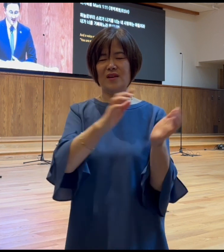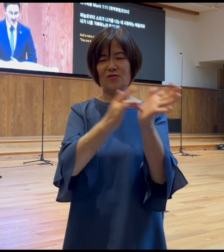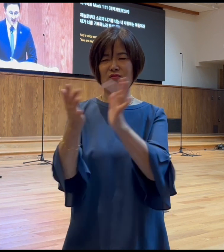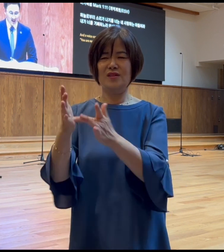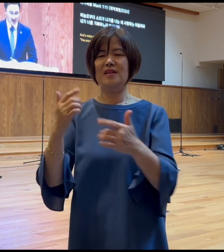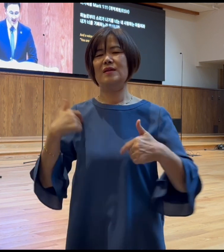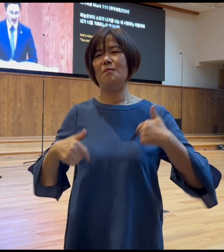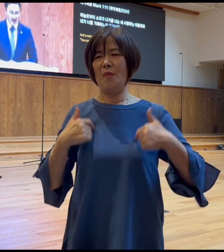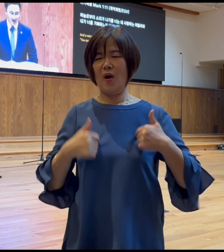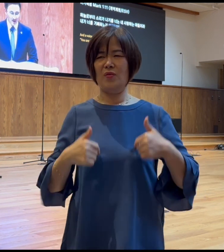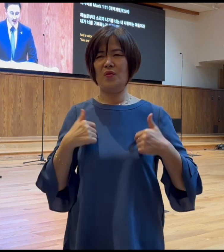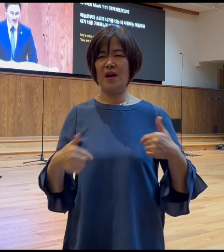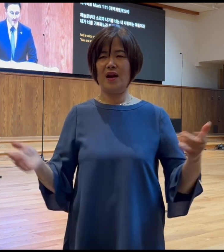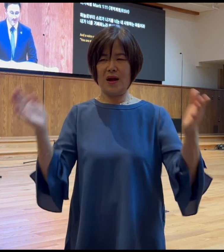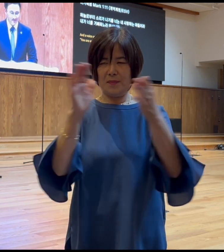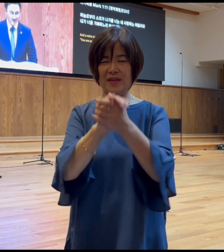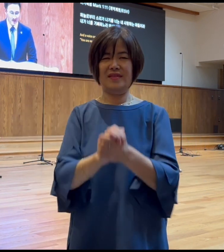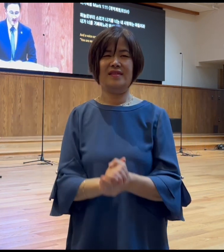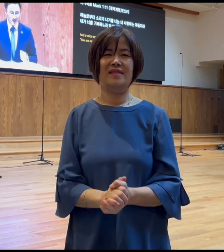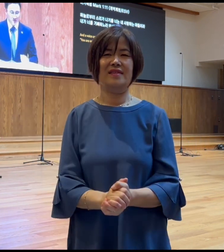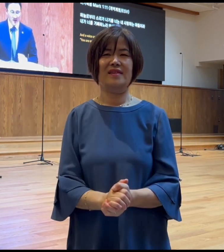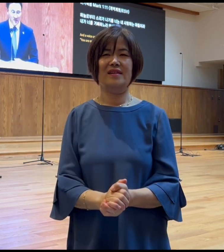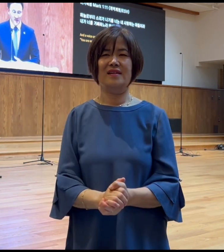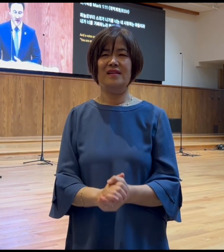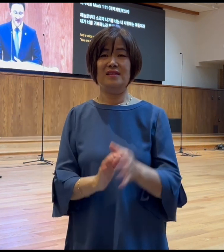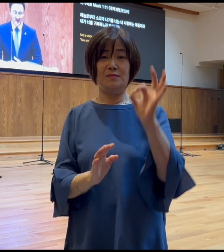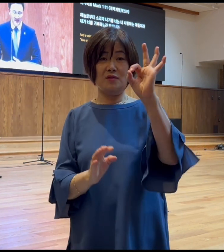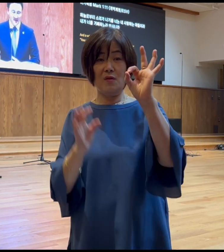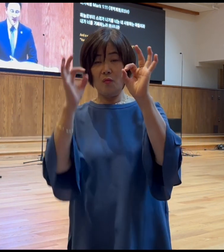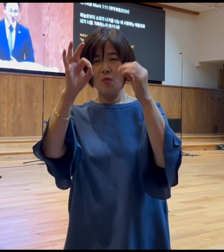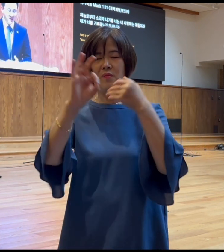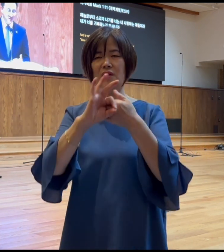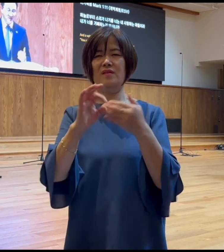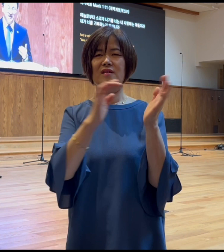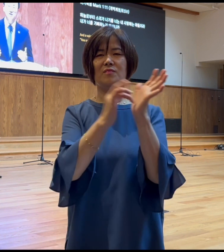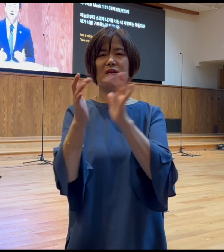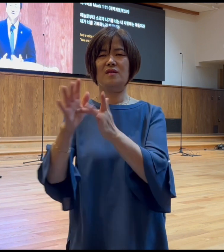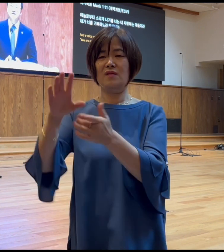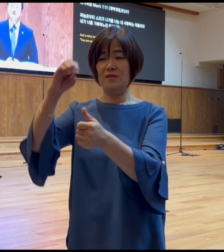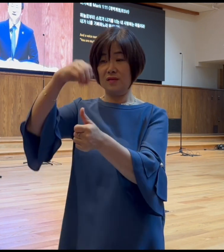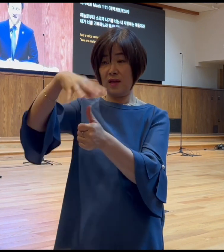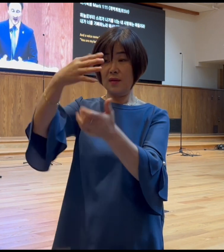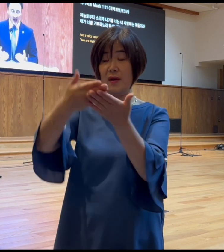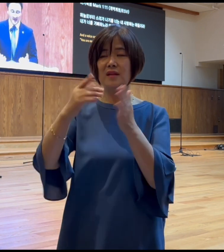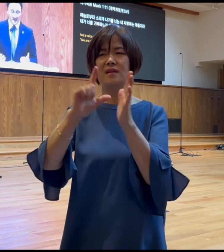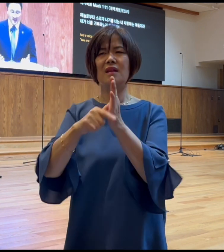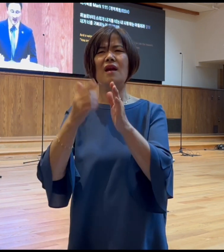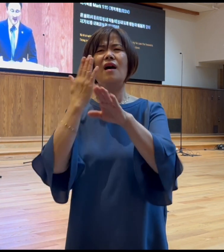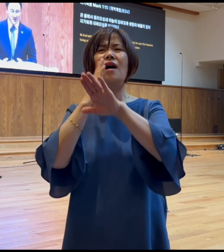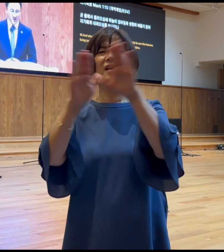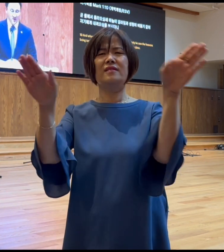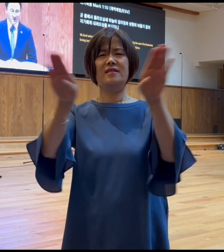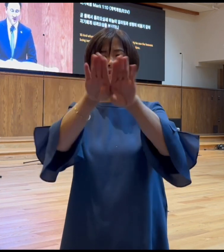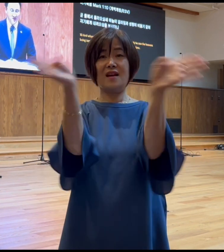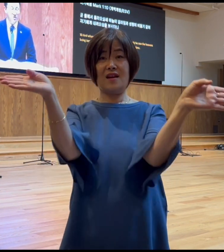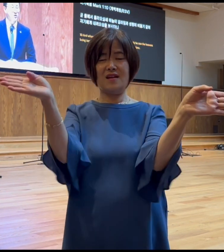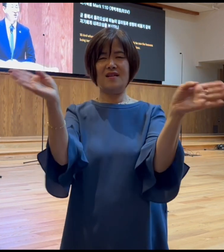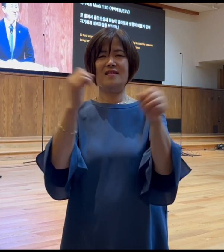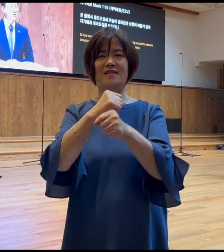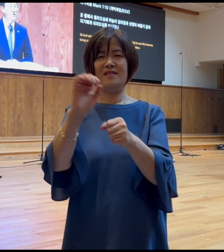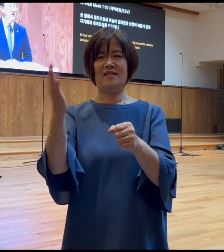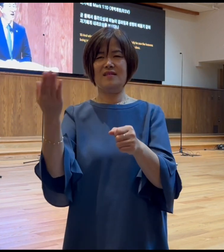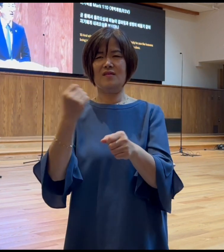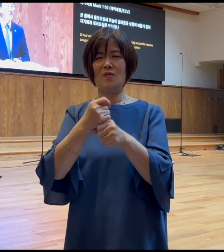기뻐하노라 하시니라. 아멘. 10절에 보면 예수님께서 세례를 받으실 때 하늘이 갈라지고